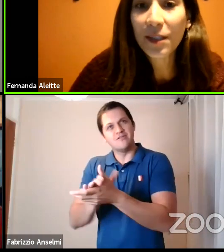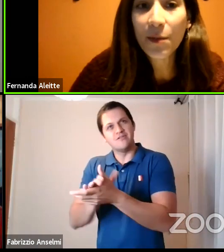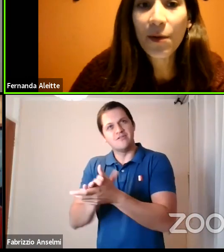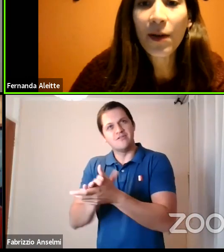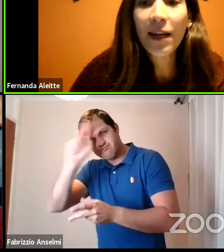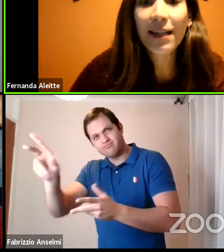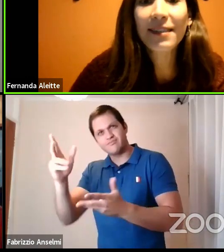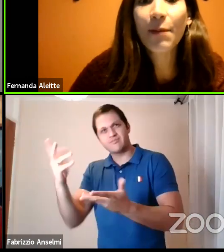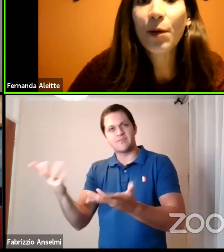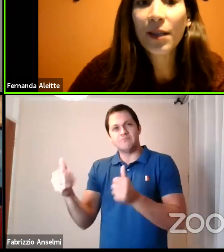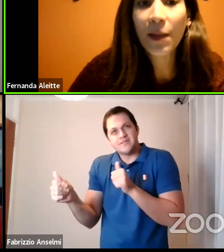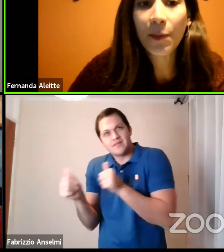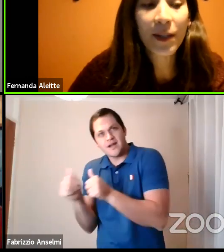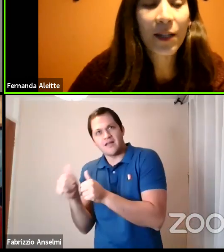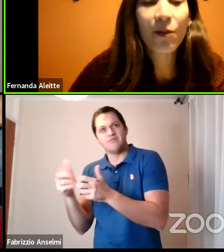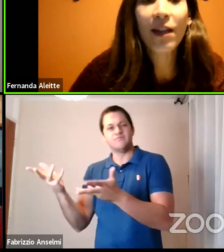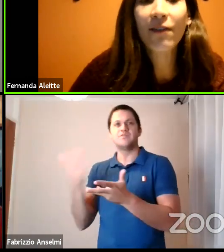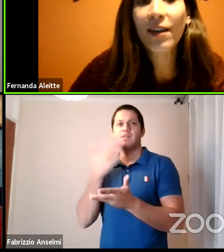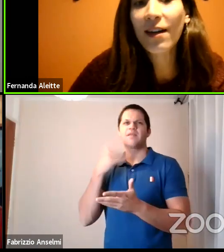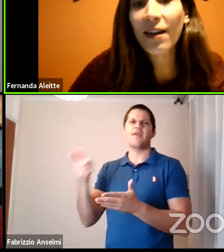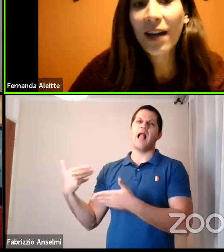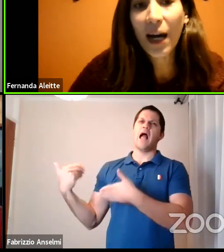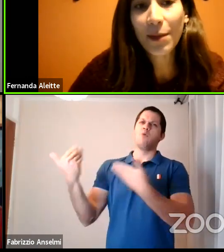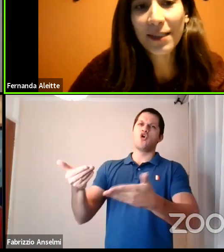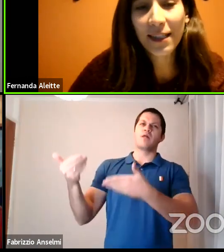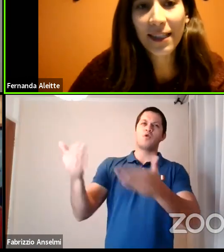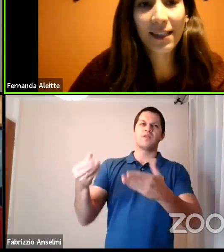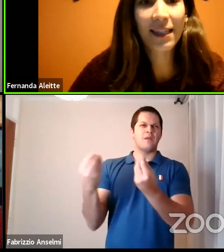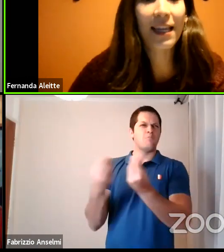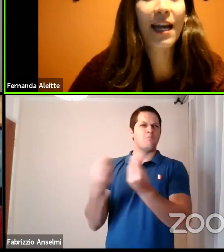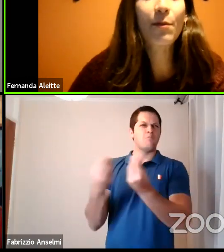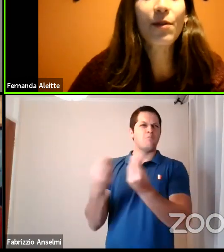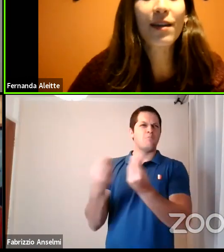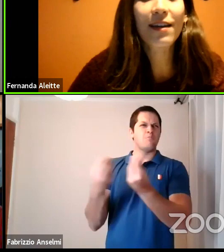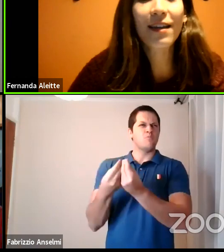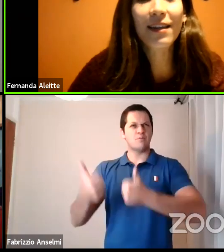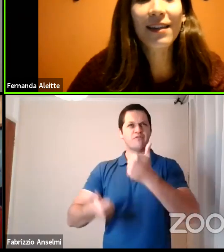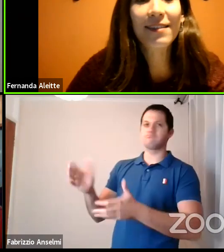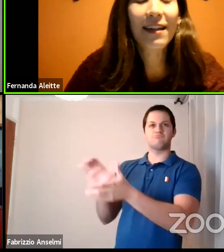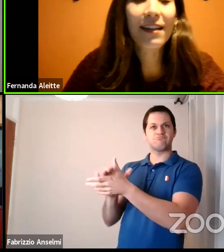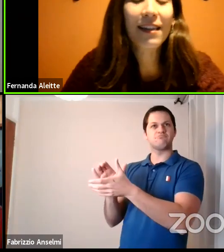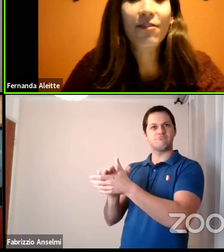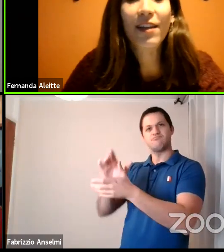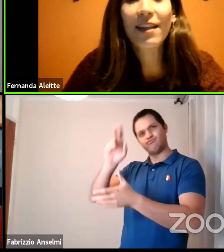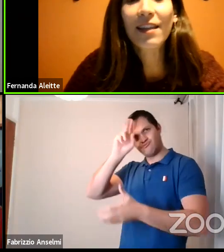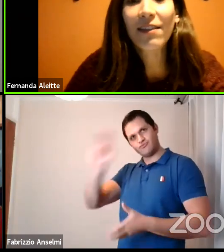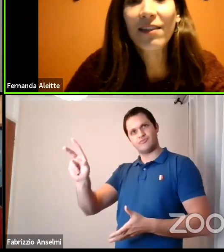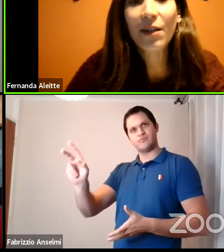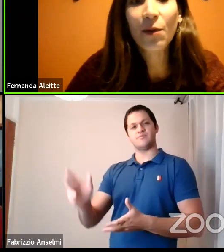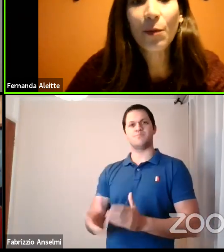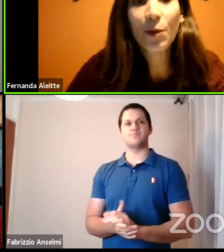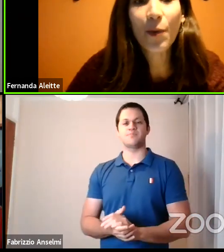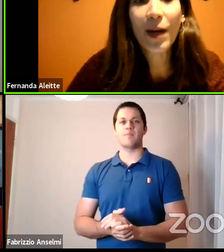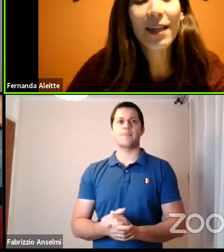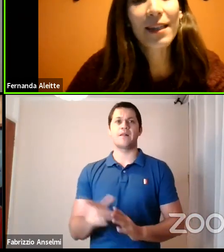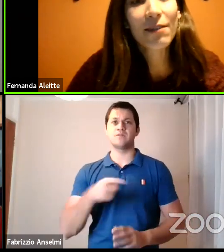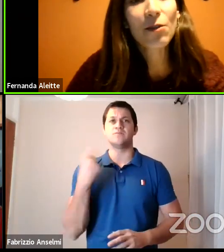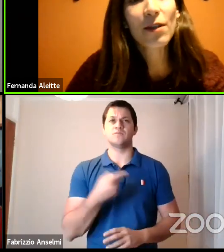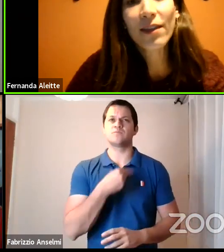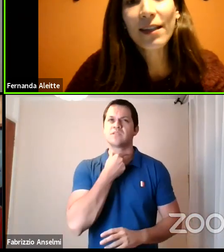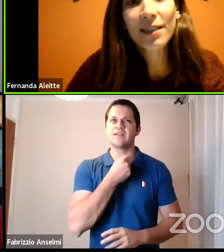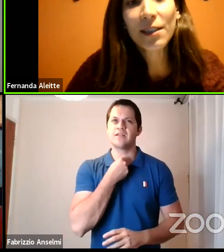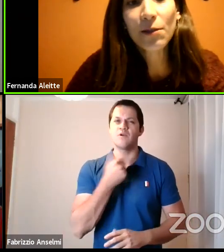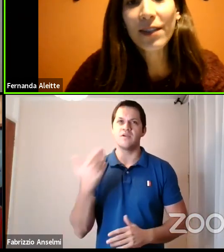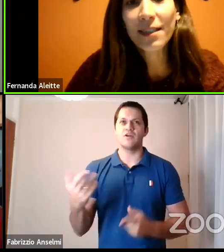más próximo ese aporte, porque todavía, a pesar de que queramos que sea diferente y vivir en un mundo más